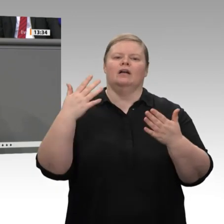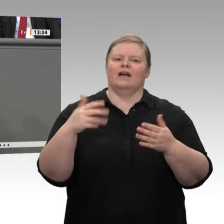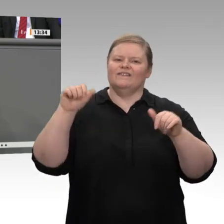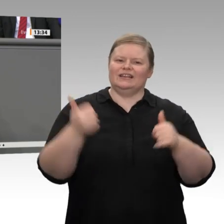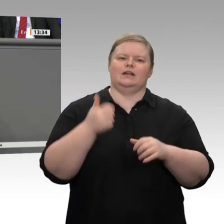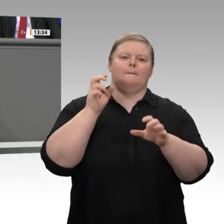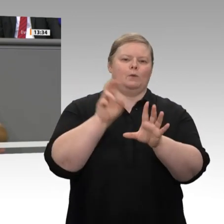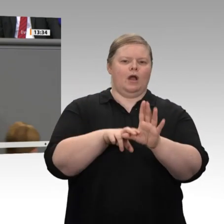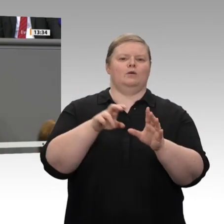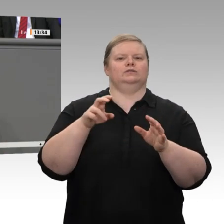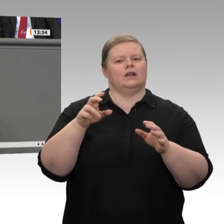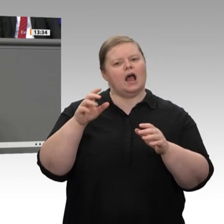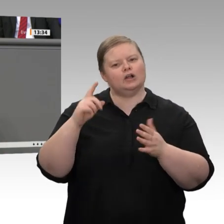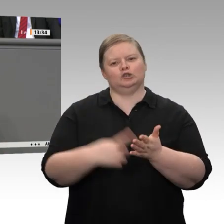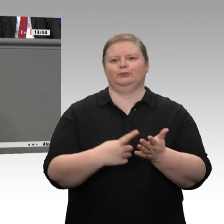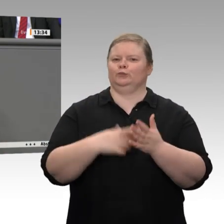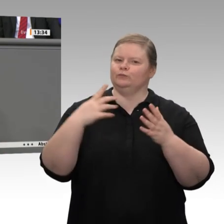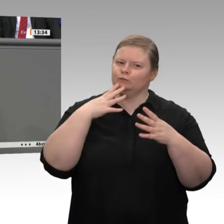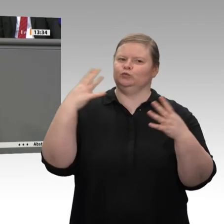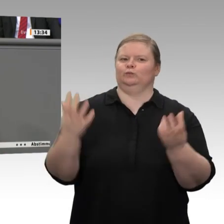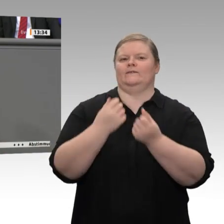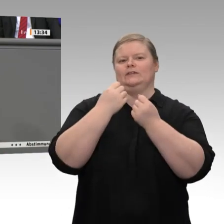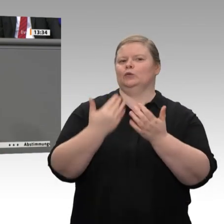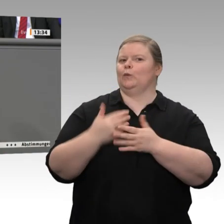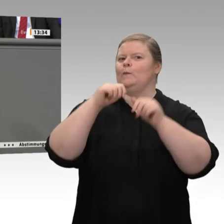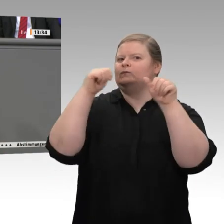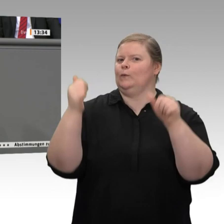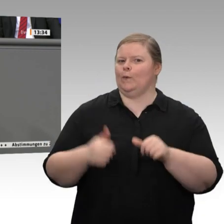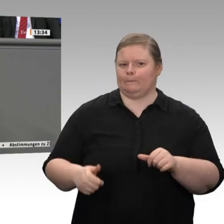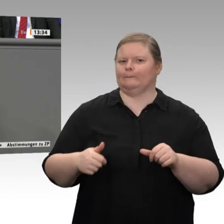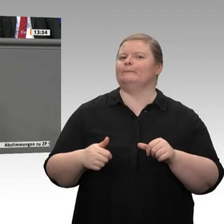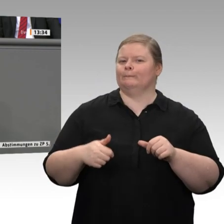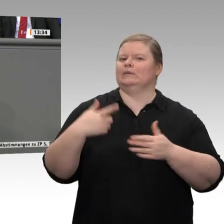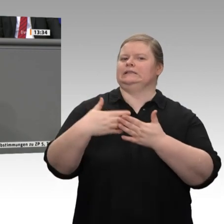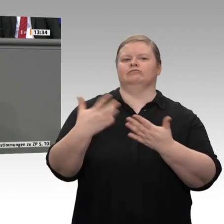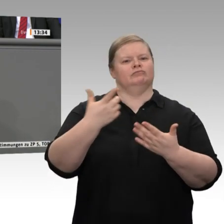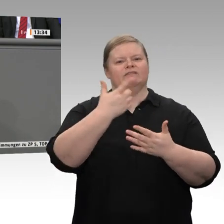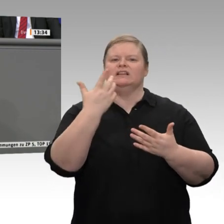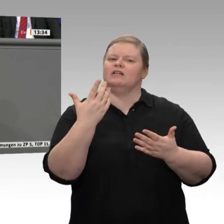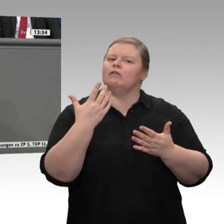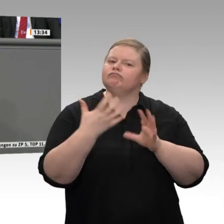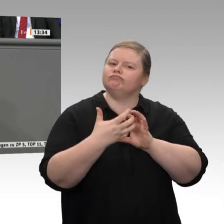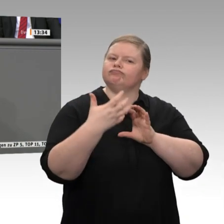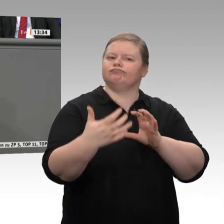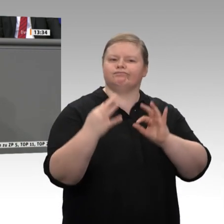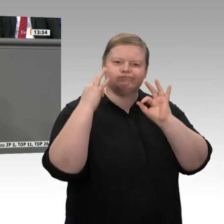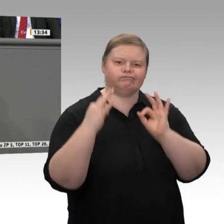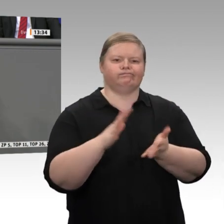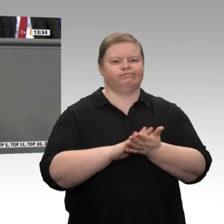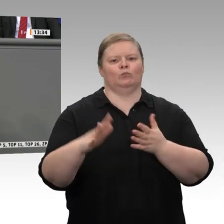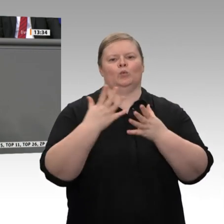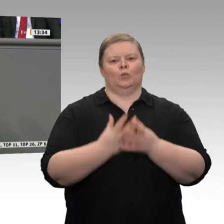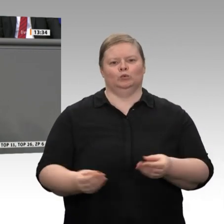Lösung, als größeren Gewinn für die Betroffenen. Ich will aber sagen, auch nach dem Eindruck der Anhörung, die